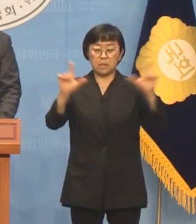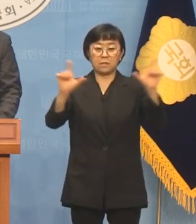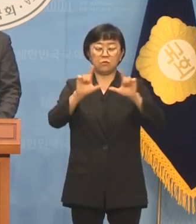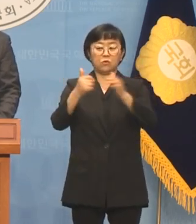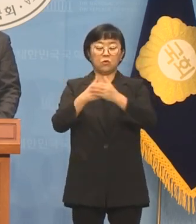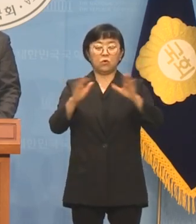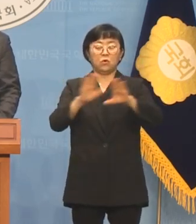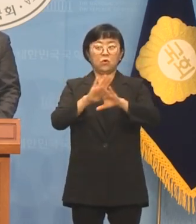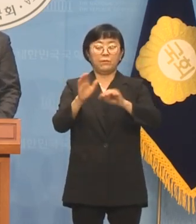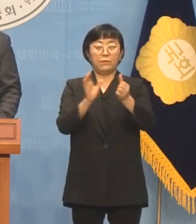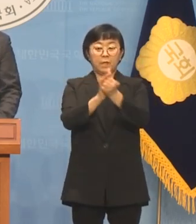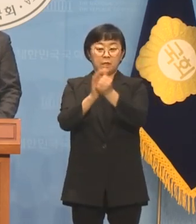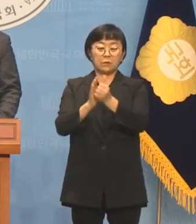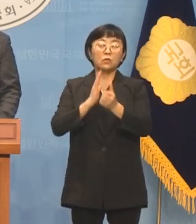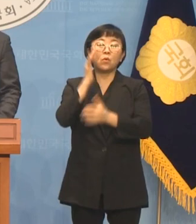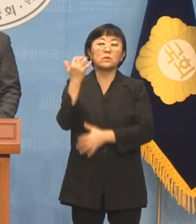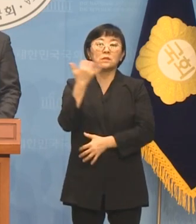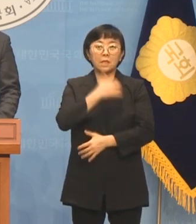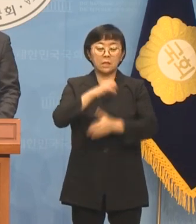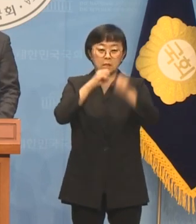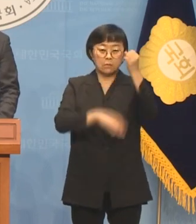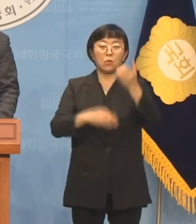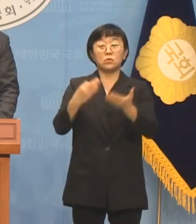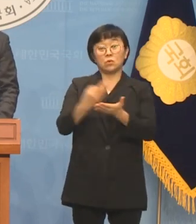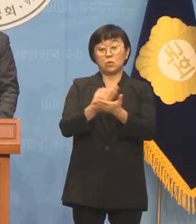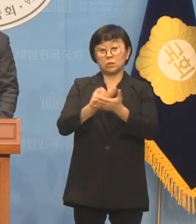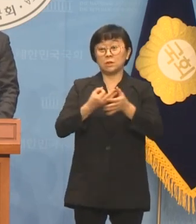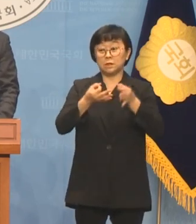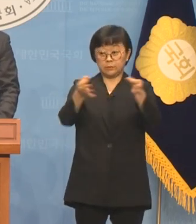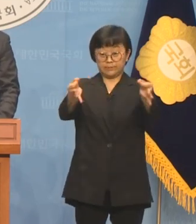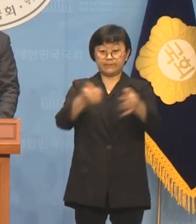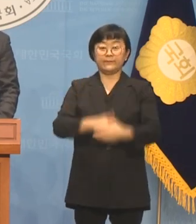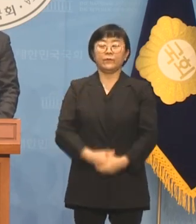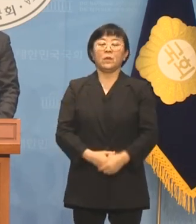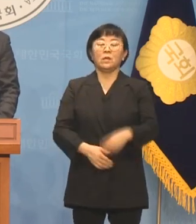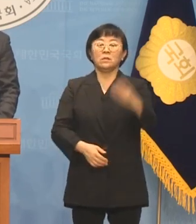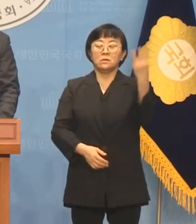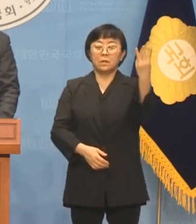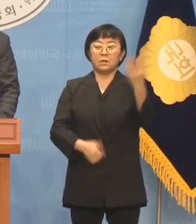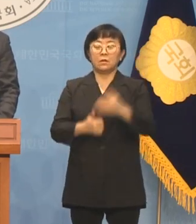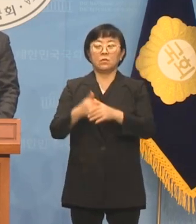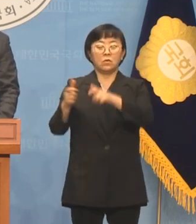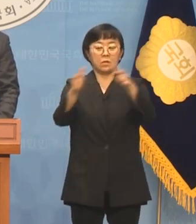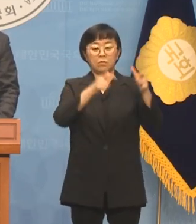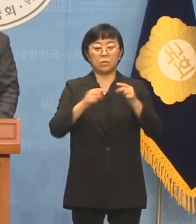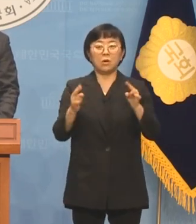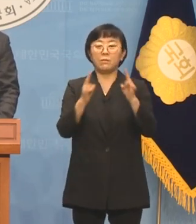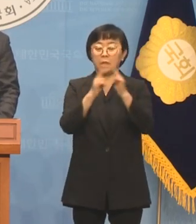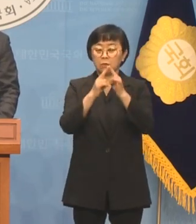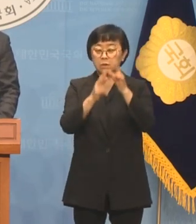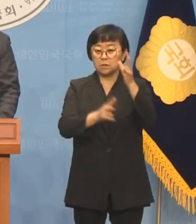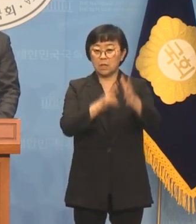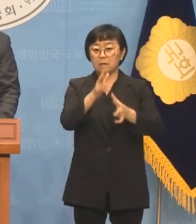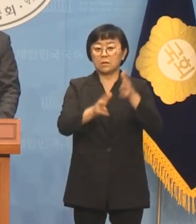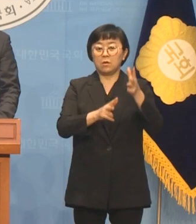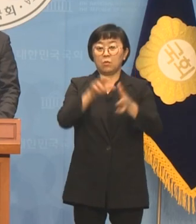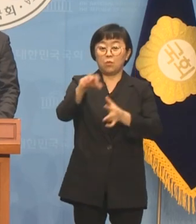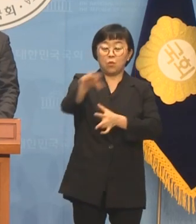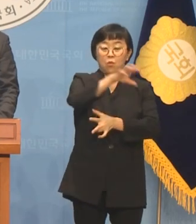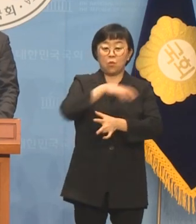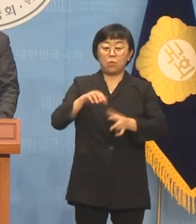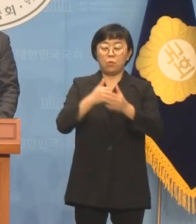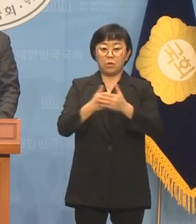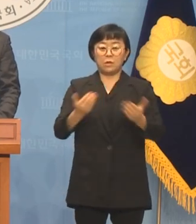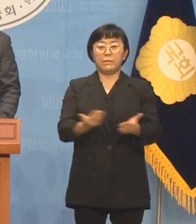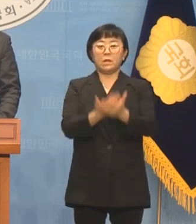이루어진 녹색 기본소득을 지급하겠습니다. 셋, 권역별로 반도체 산업 거점을 육성,